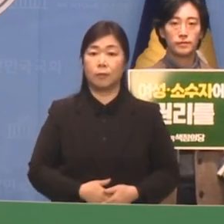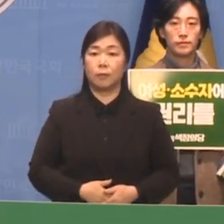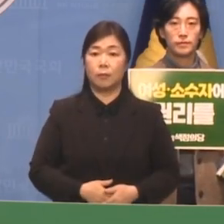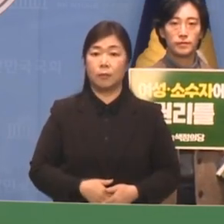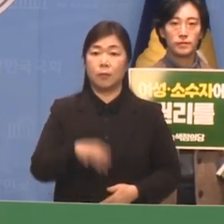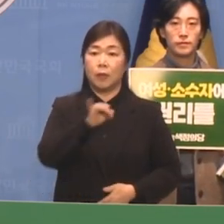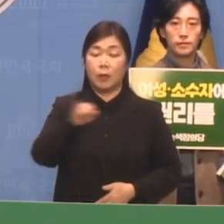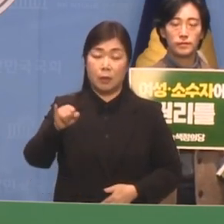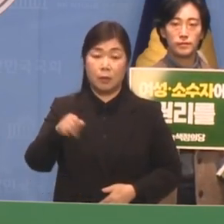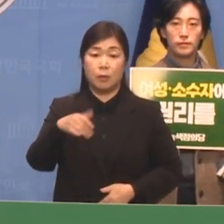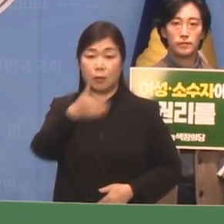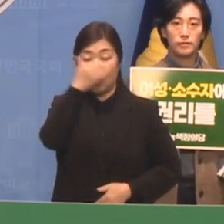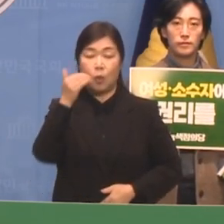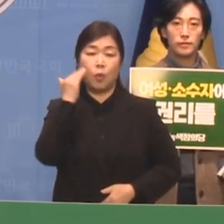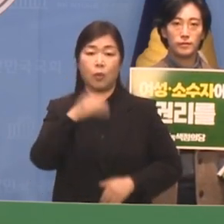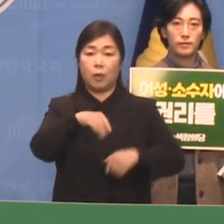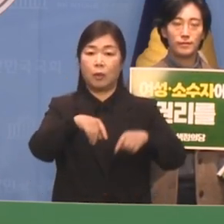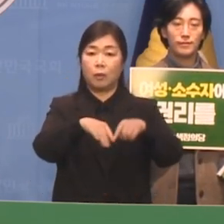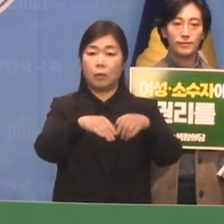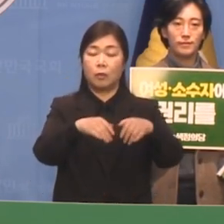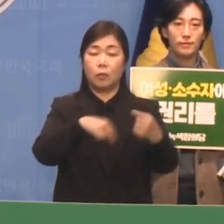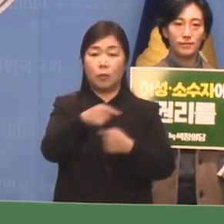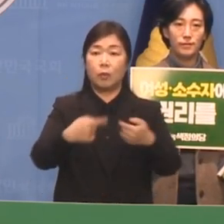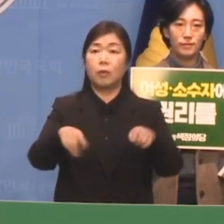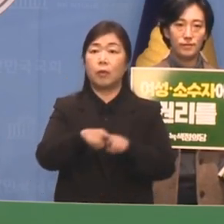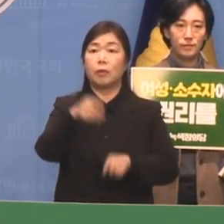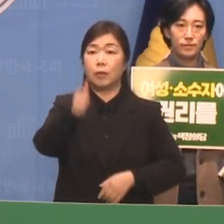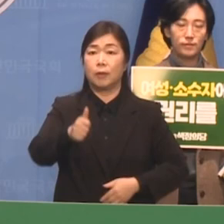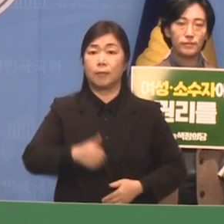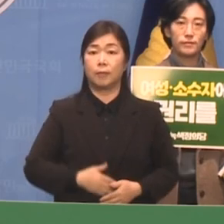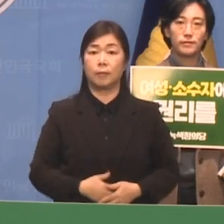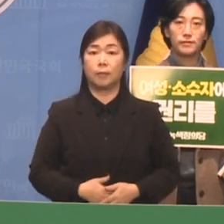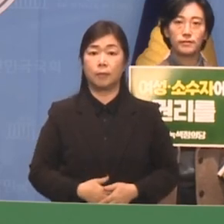이김건우 전 청년녹색당 공동운영위원장입니다.